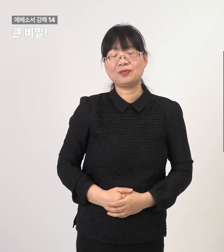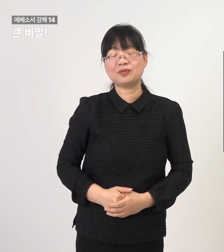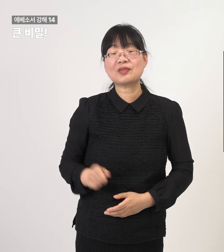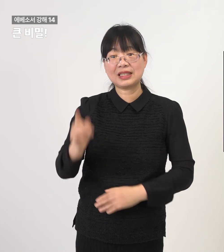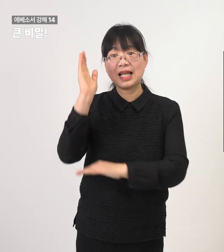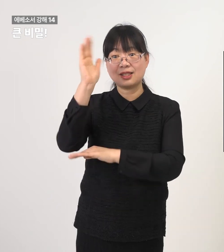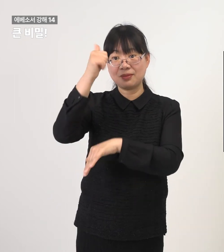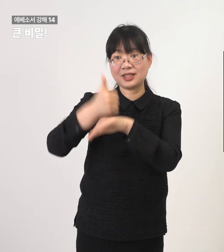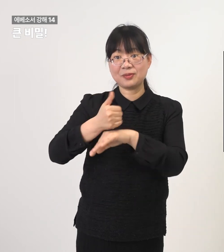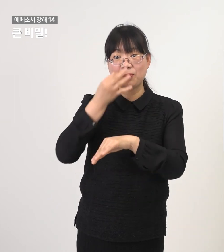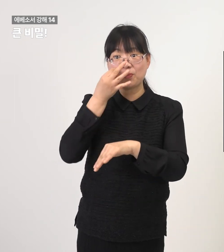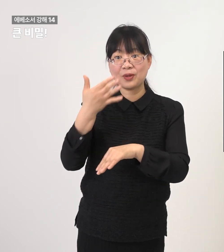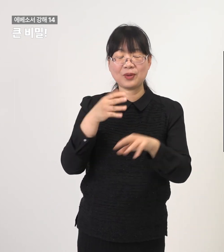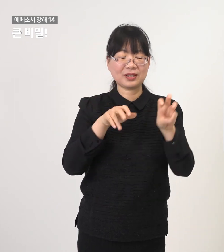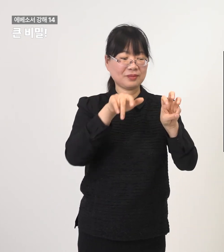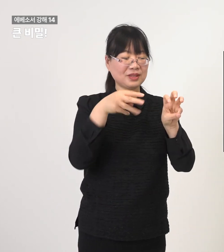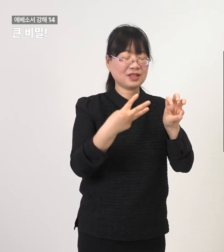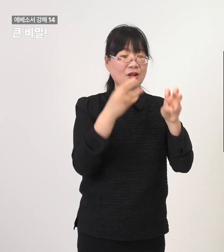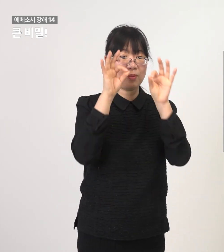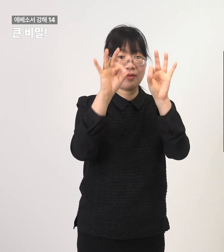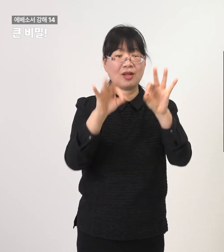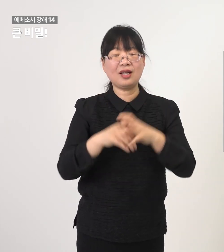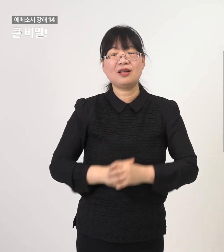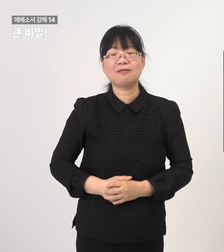여러분 30절을 보세요.